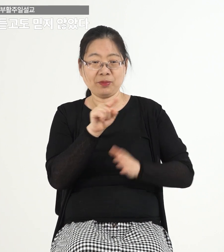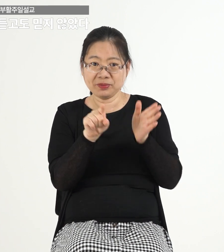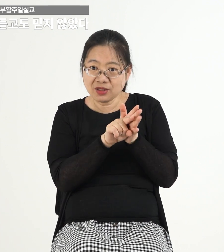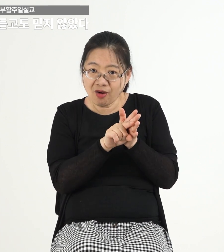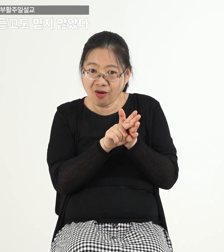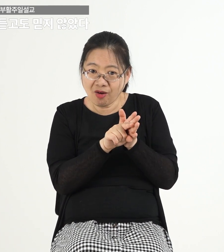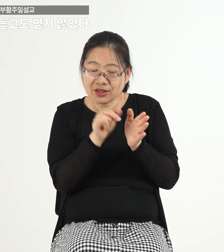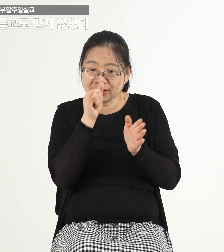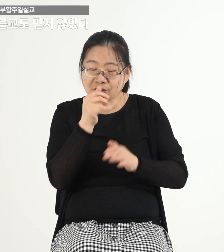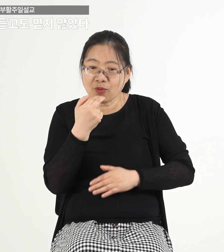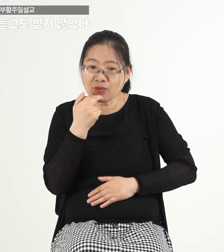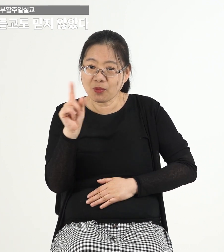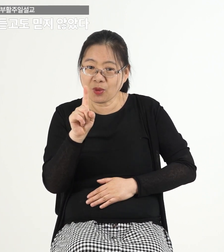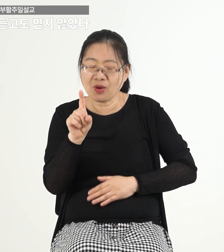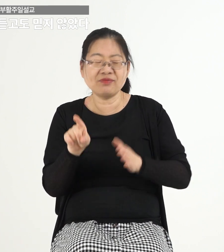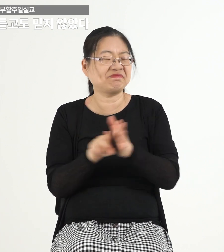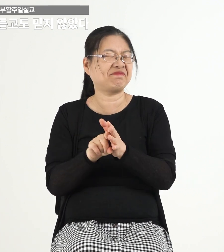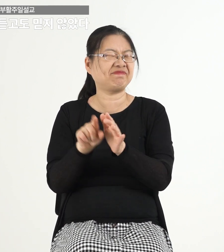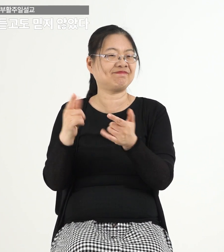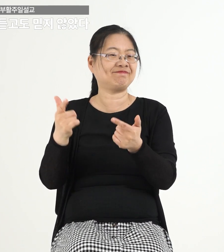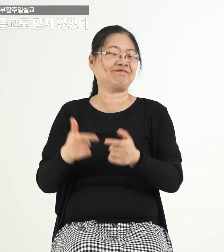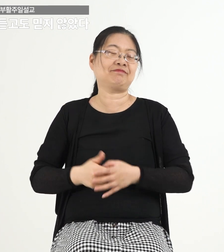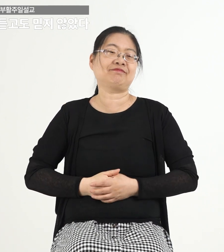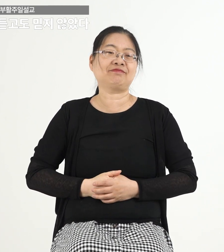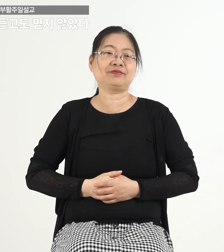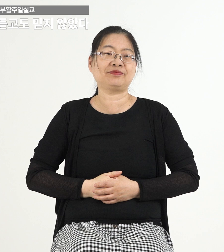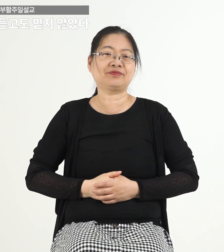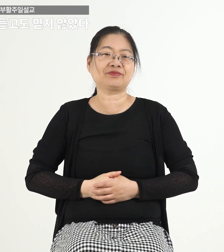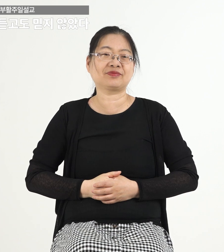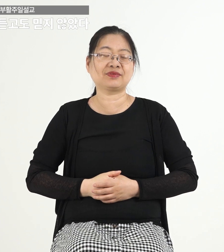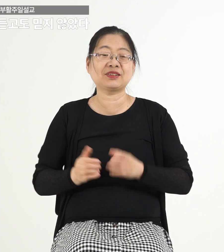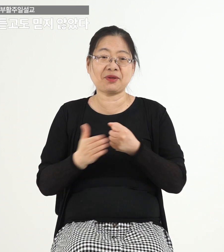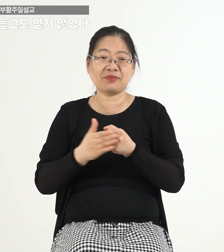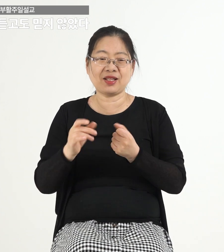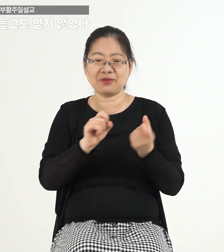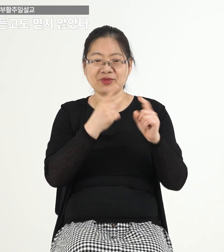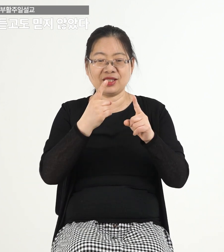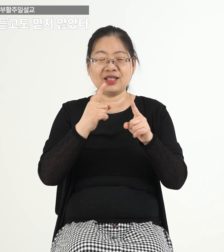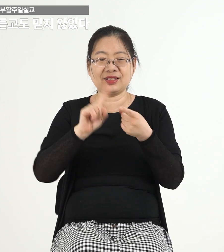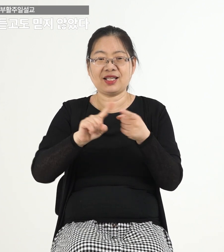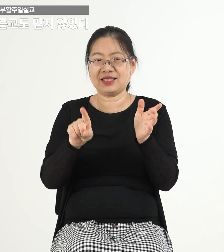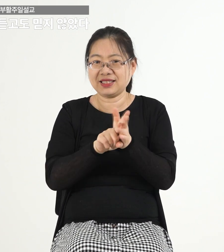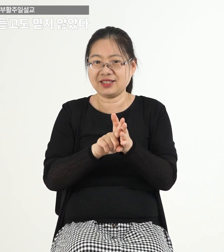믿었다고요? 안 믿었다고요? 안 믿었어요. 이게 반쪽짜리 신앙이에요.